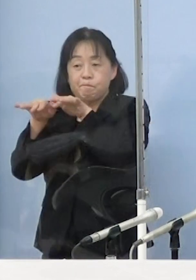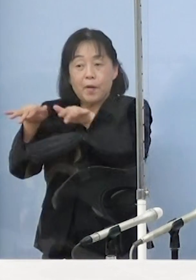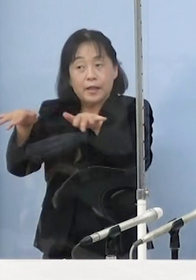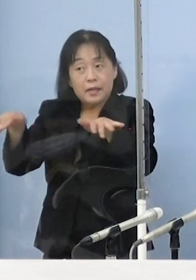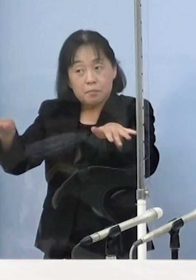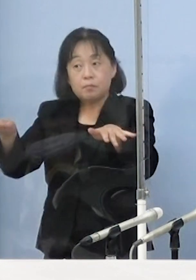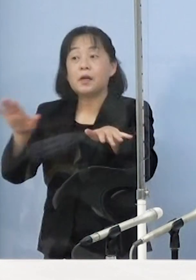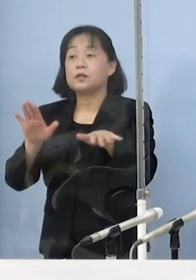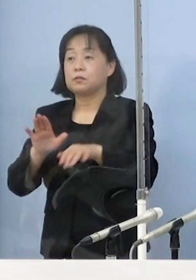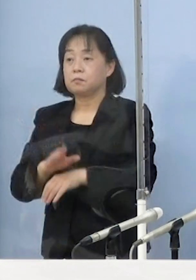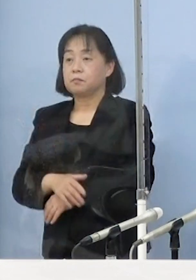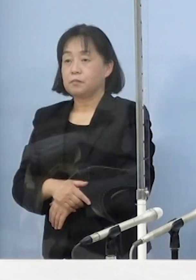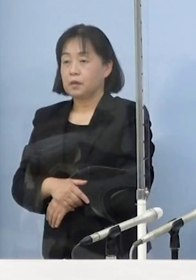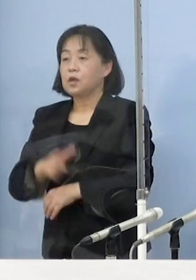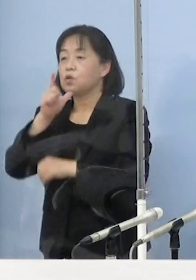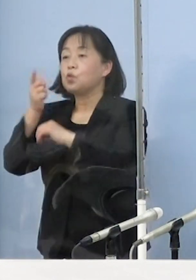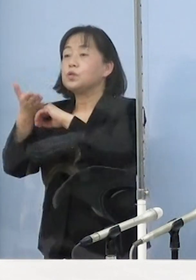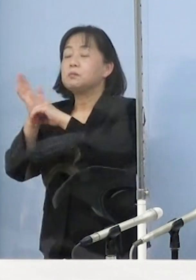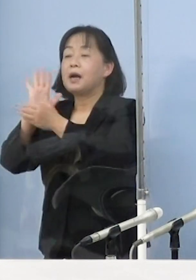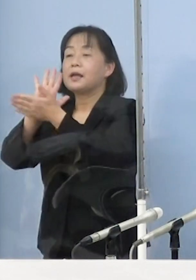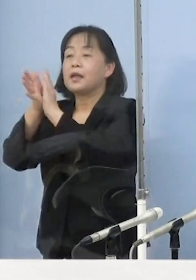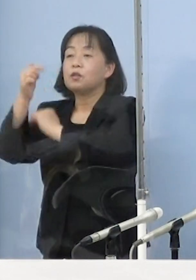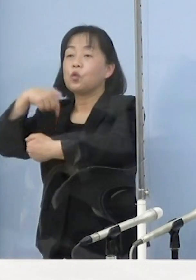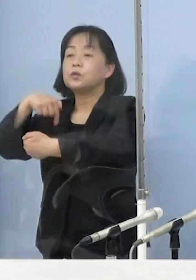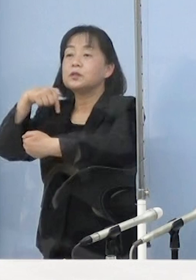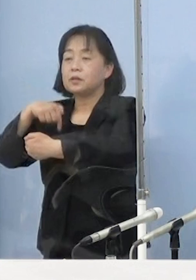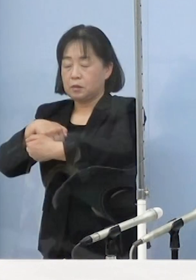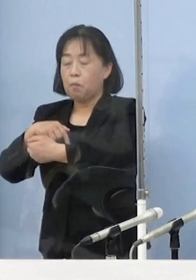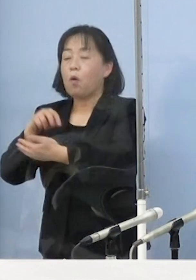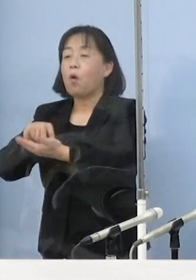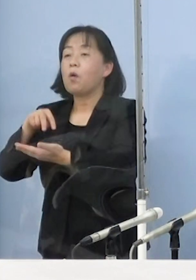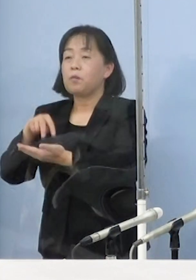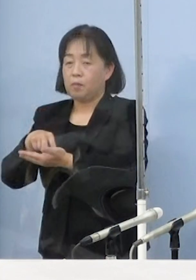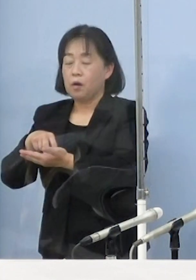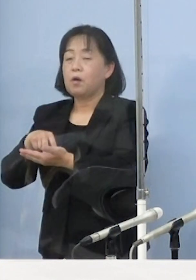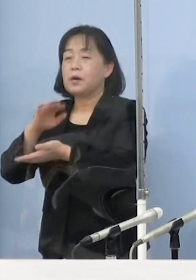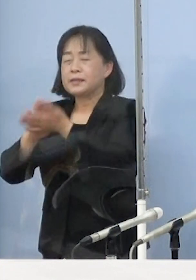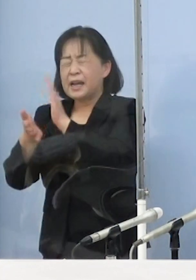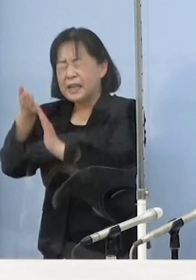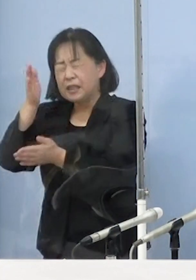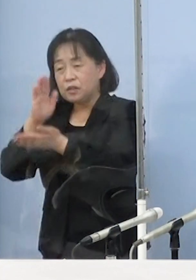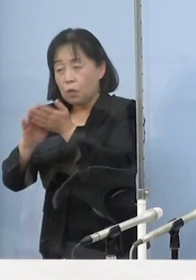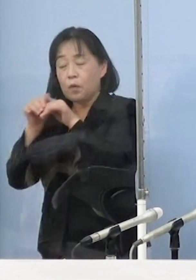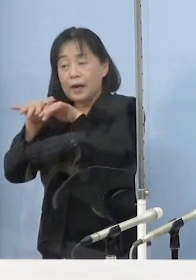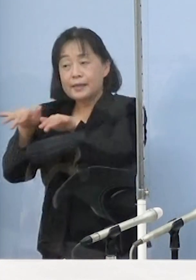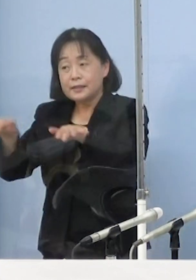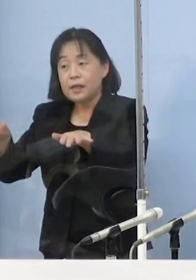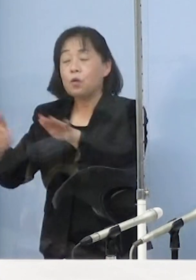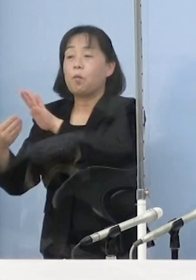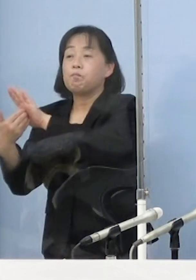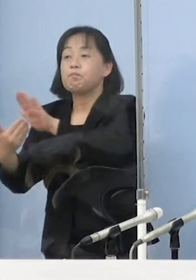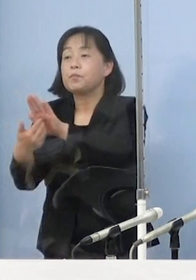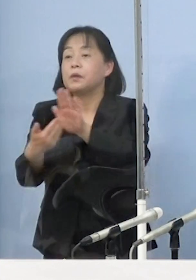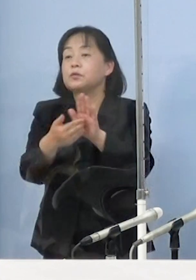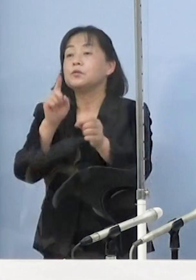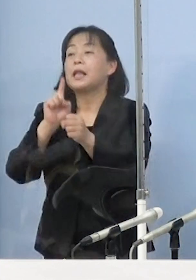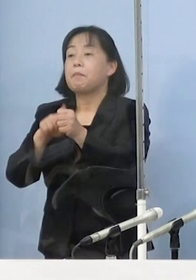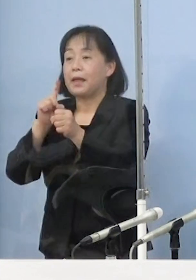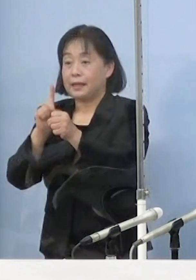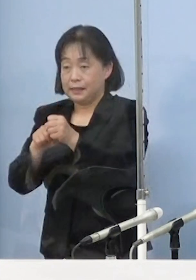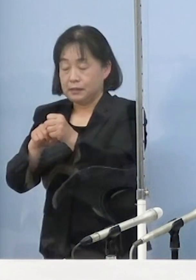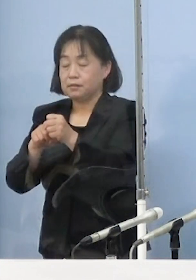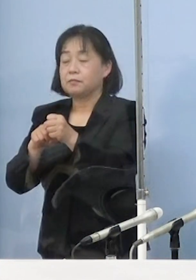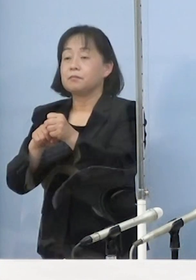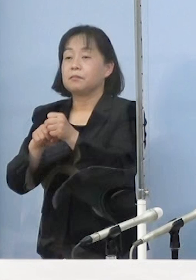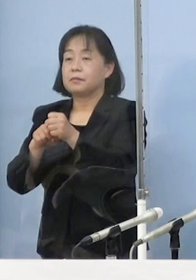ります。本県といたしましても、再度の感染拡大を未然に防止をする、引き続